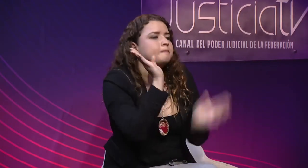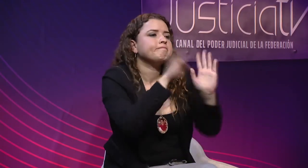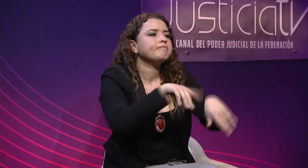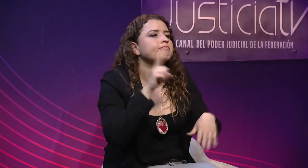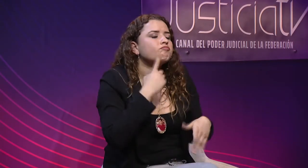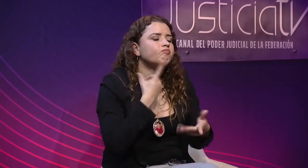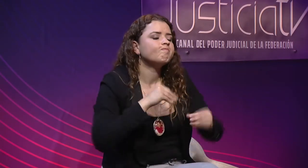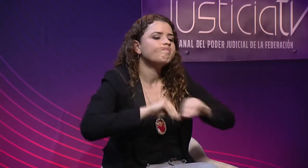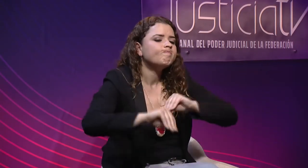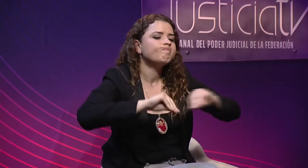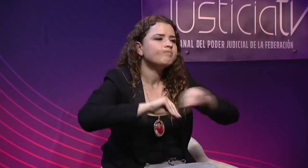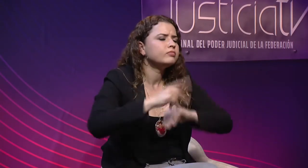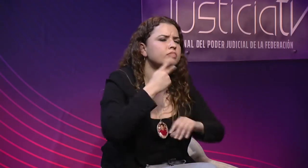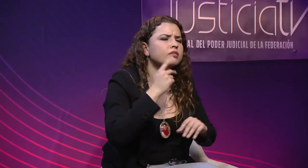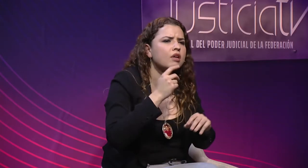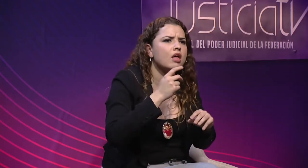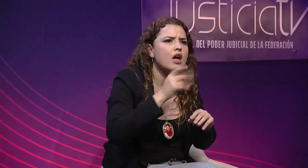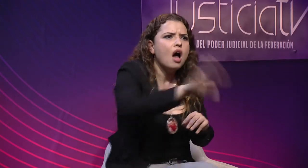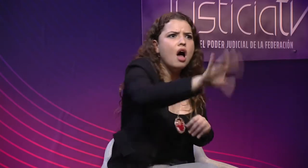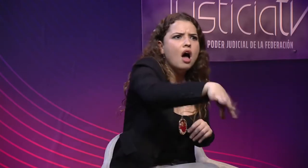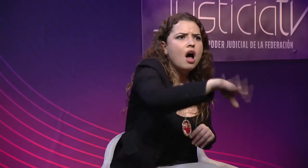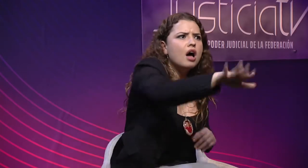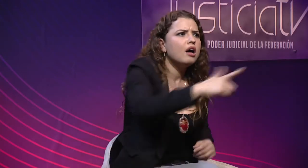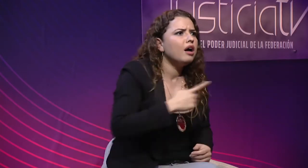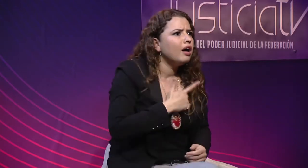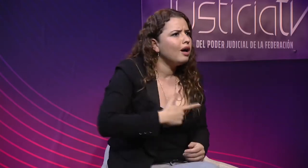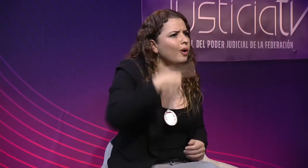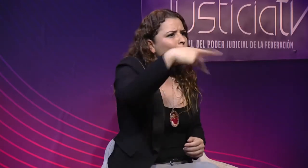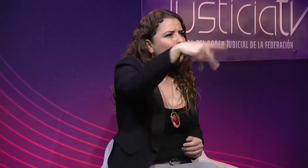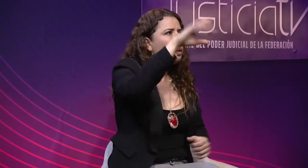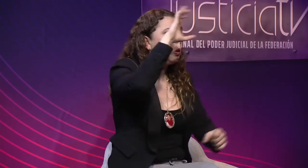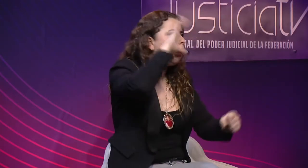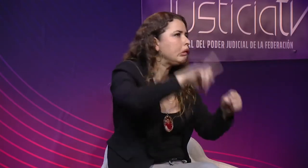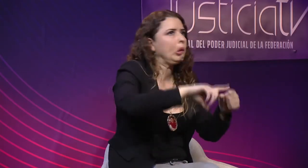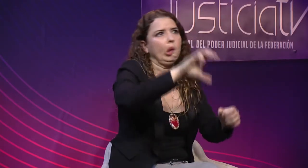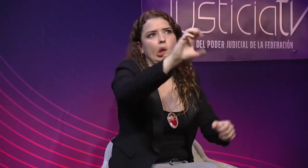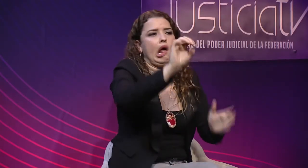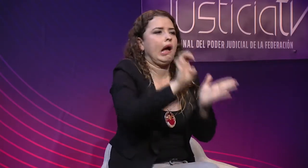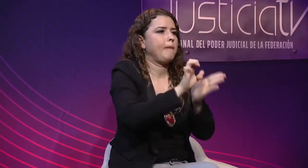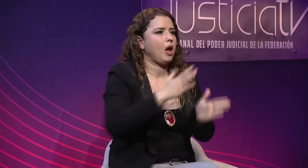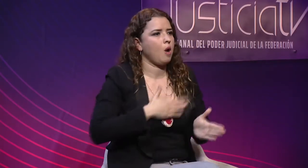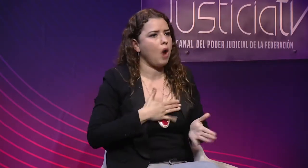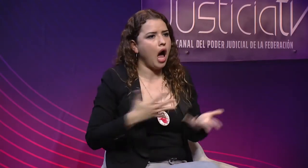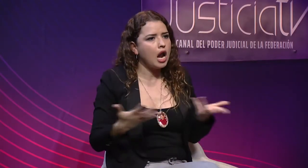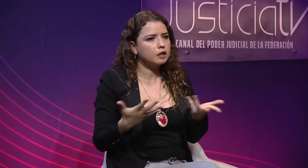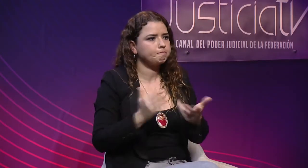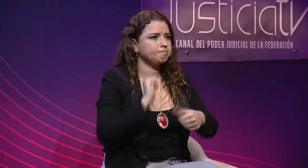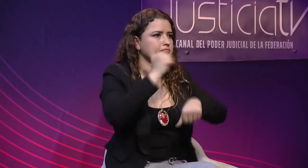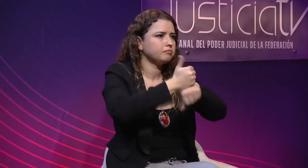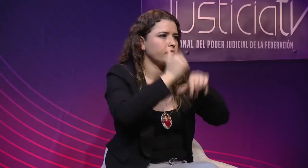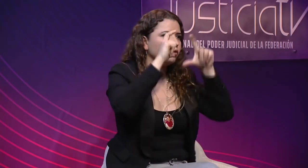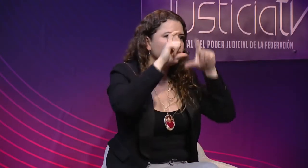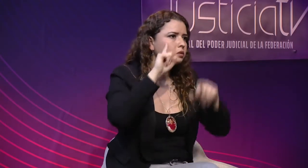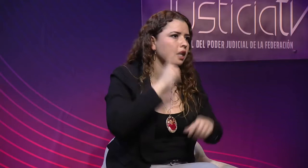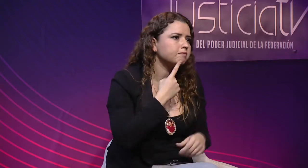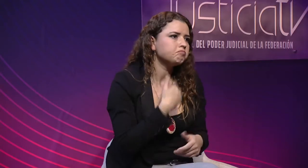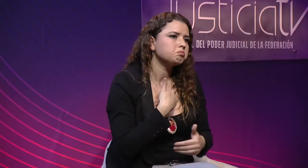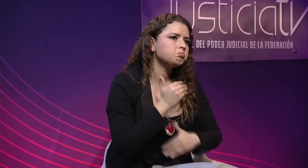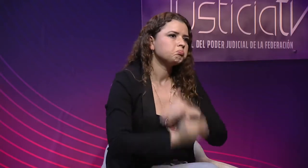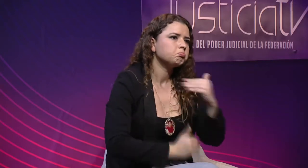manera visible esta comunidad, ¿no? Es como un trabajo conjunto. El interés de parte de los oyentes hacia nosotros y nosotros de informar, ¿no?